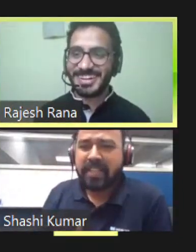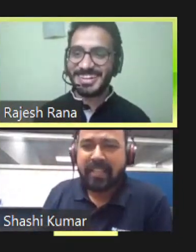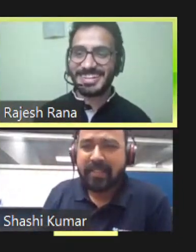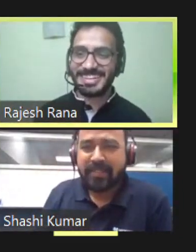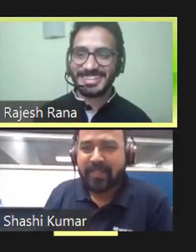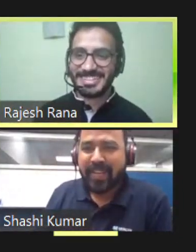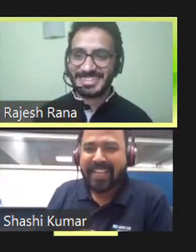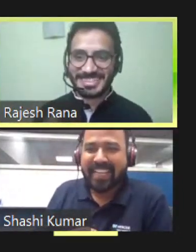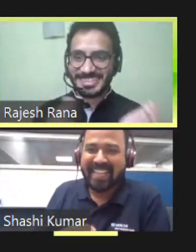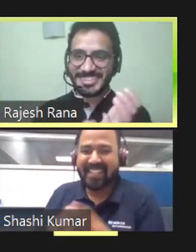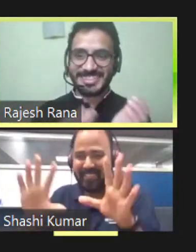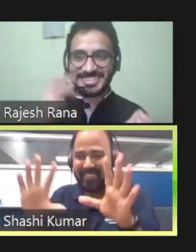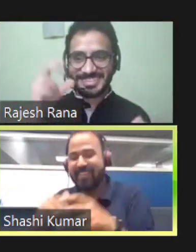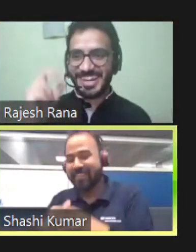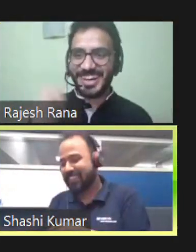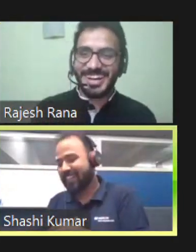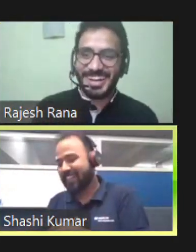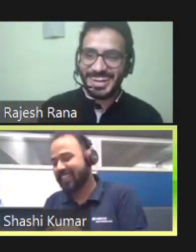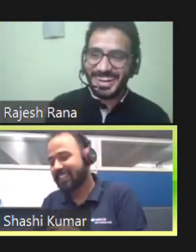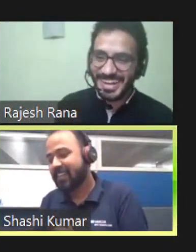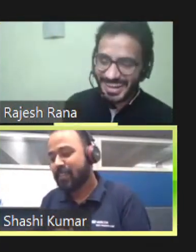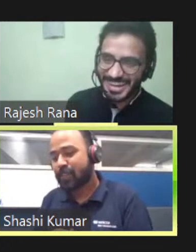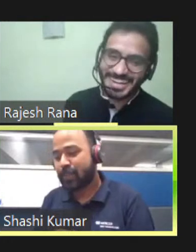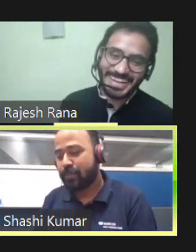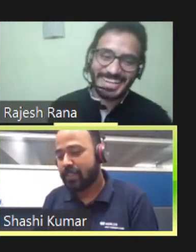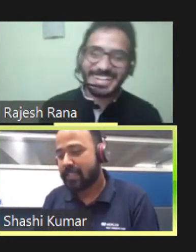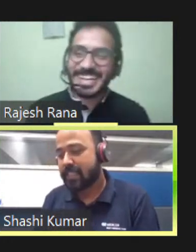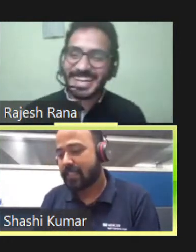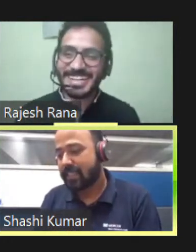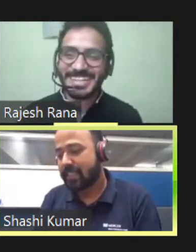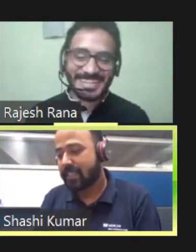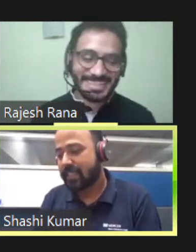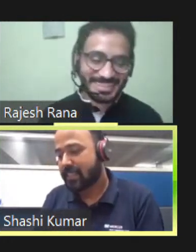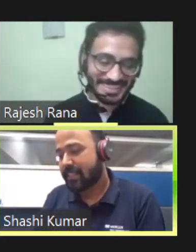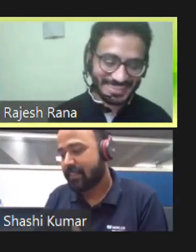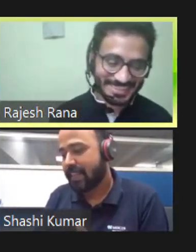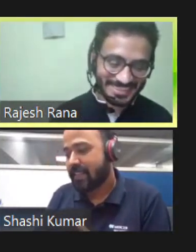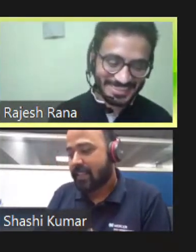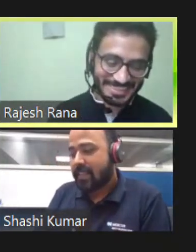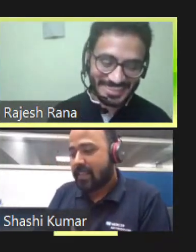अच्छा नहीं है, राइट। सो सॉरी फॉर दैट राजेश। सो